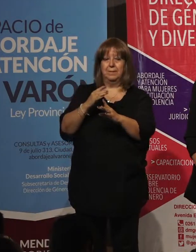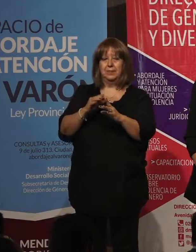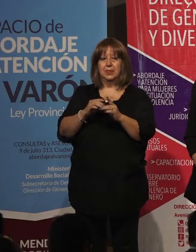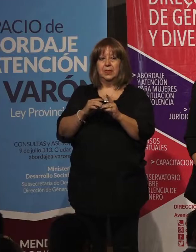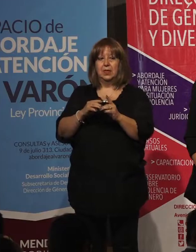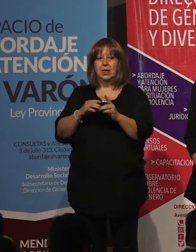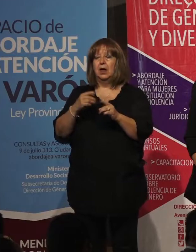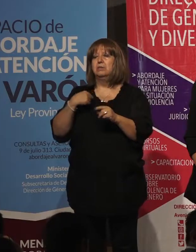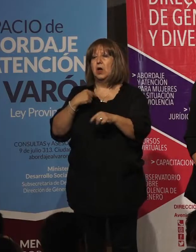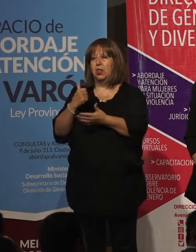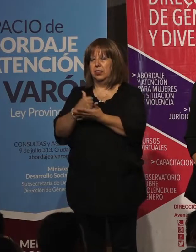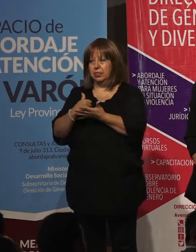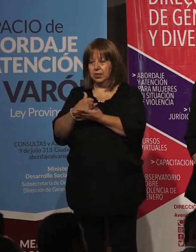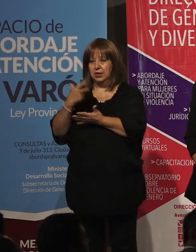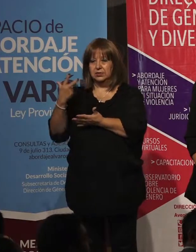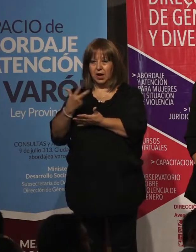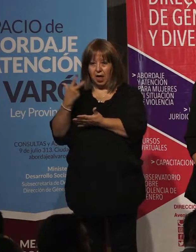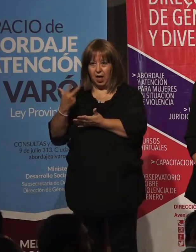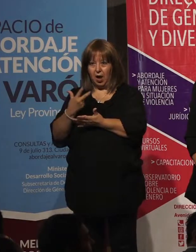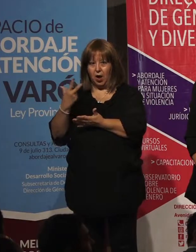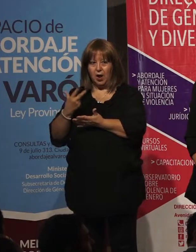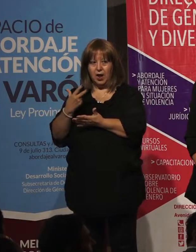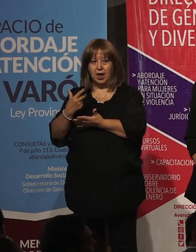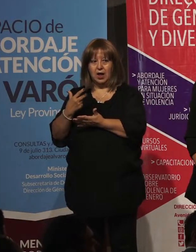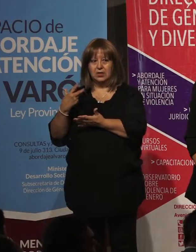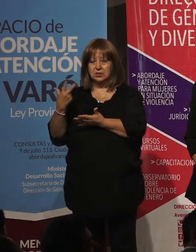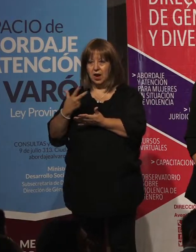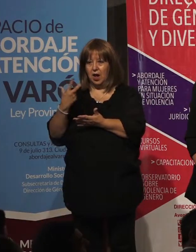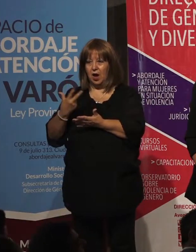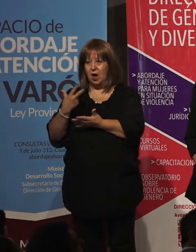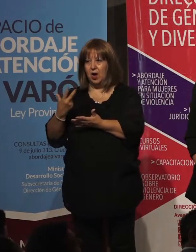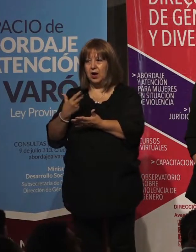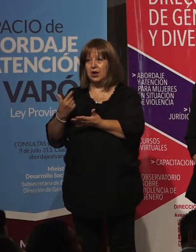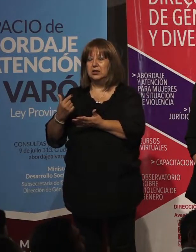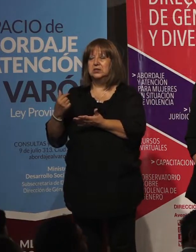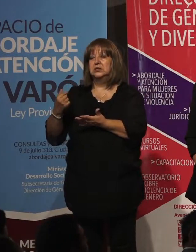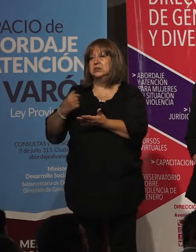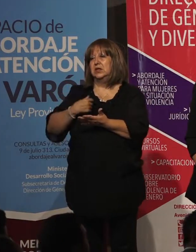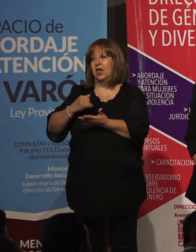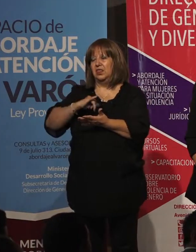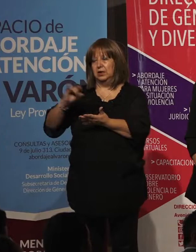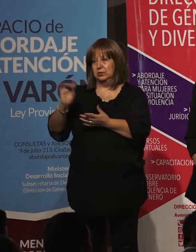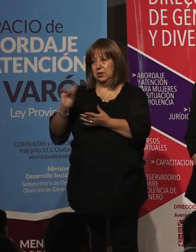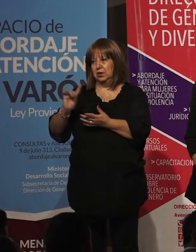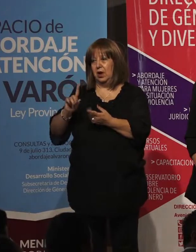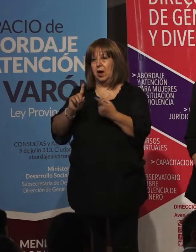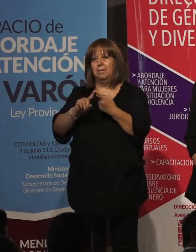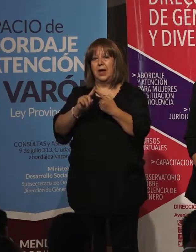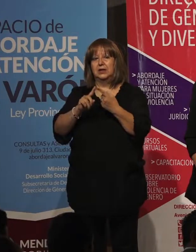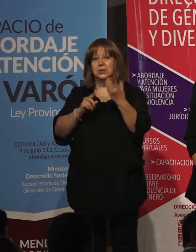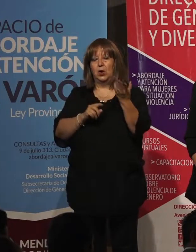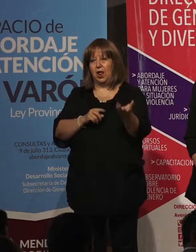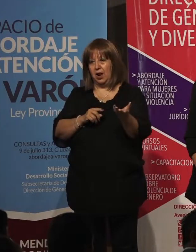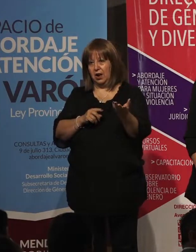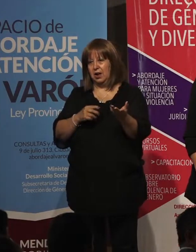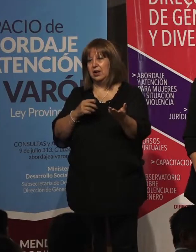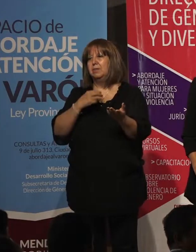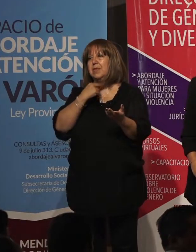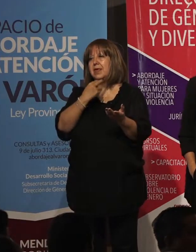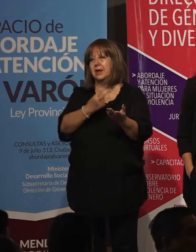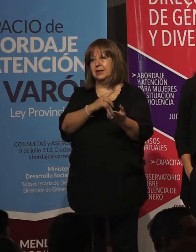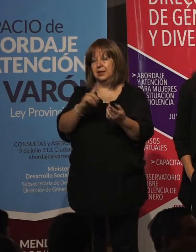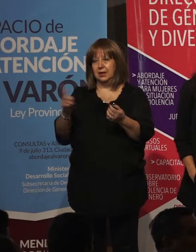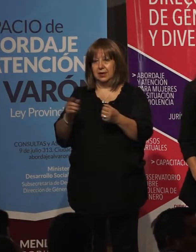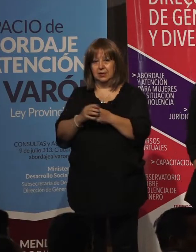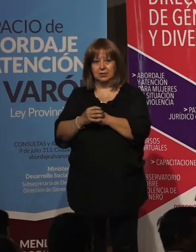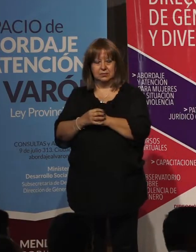Me tuvieron 3 horas y después me dijeron que no me podía tomar la denuncia porque era personal. ¿Qué tengo que hacer en ese